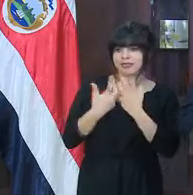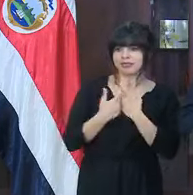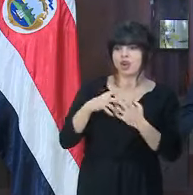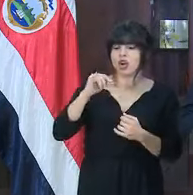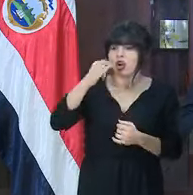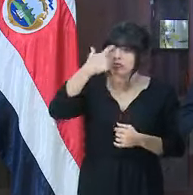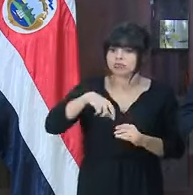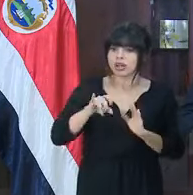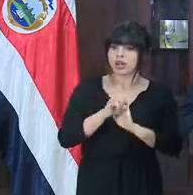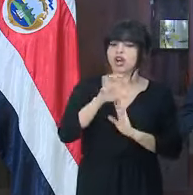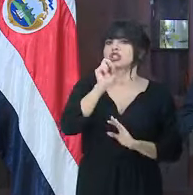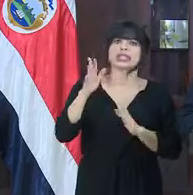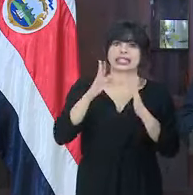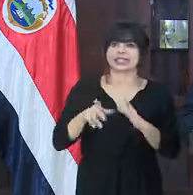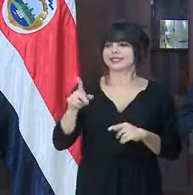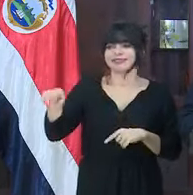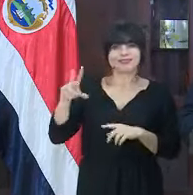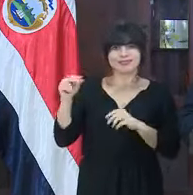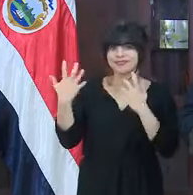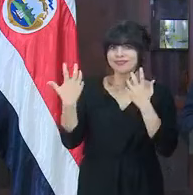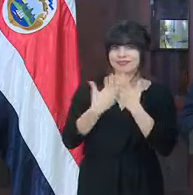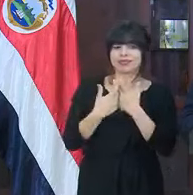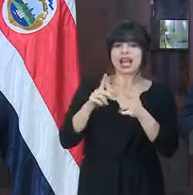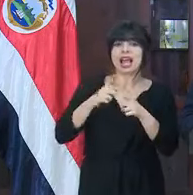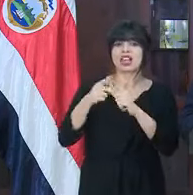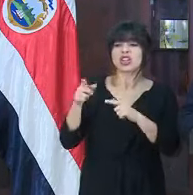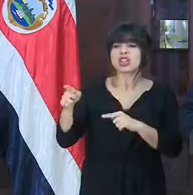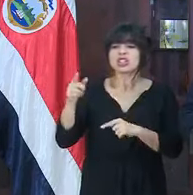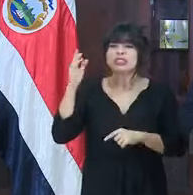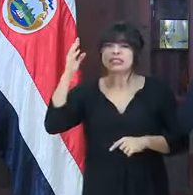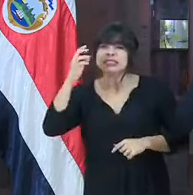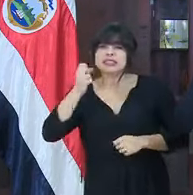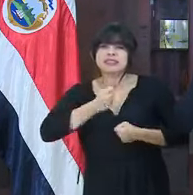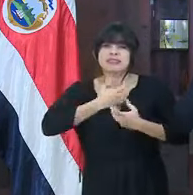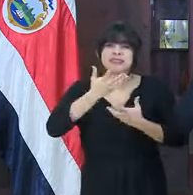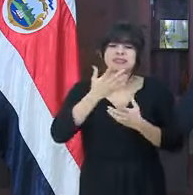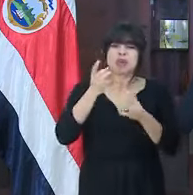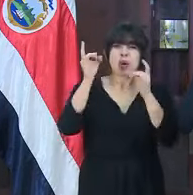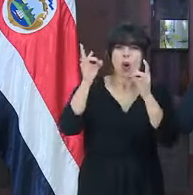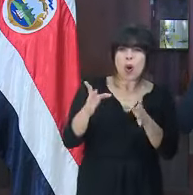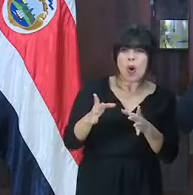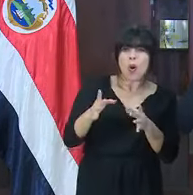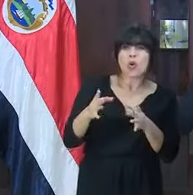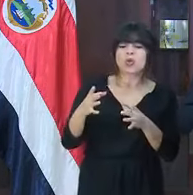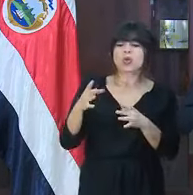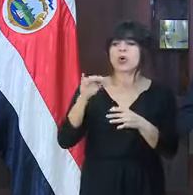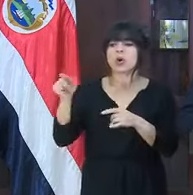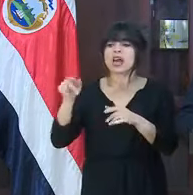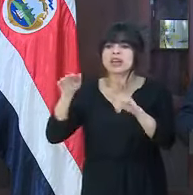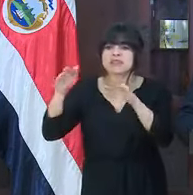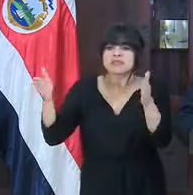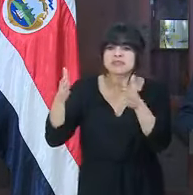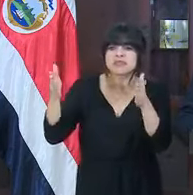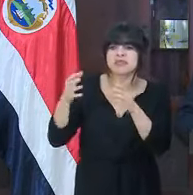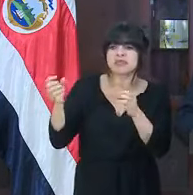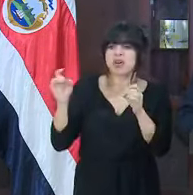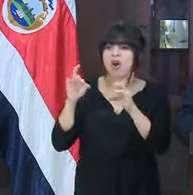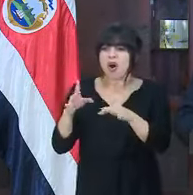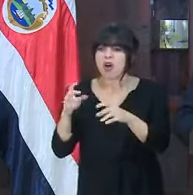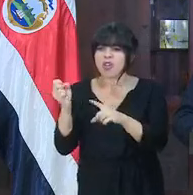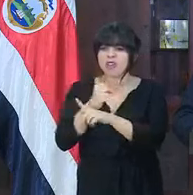ser costarricense y claramente los discursos del odio, los discursos que ya y los llamados al odio y a la